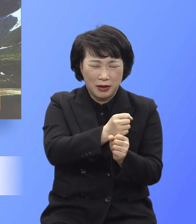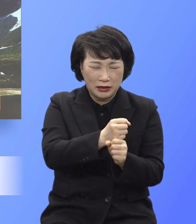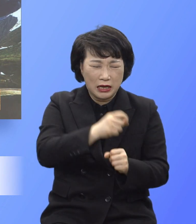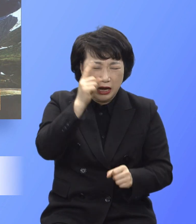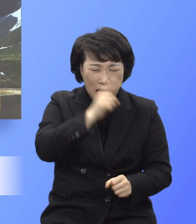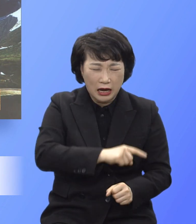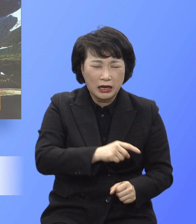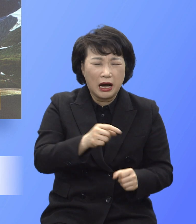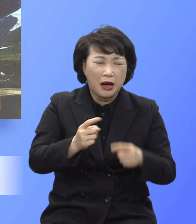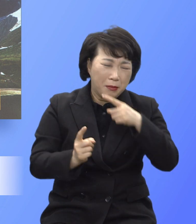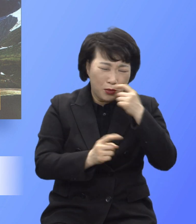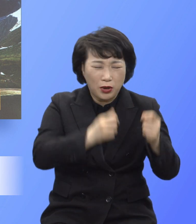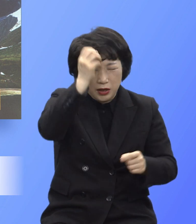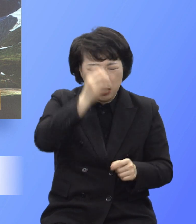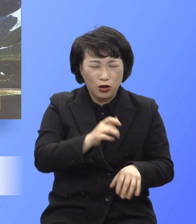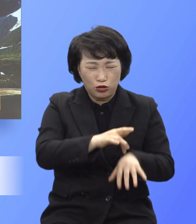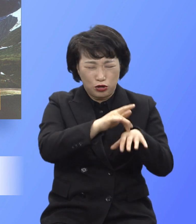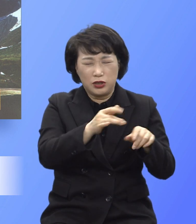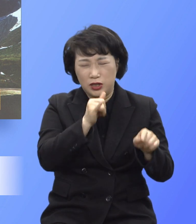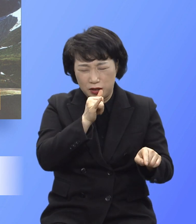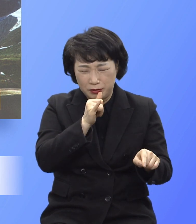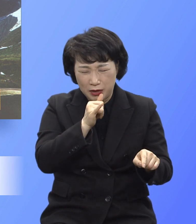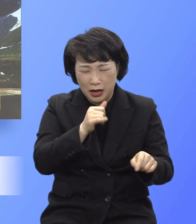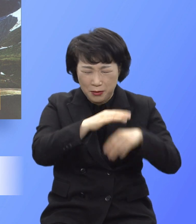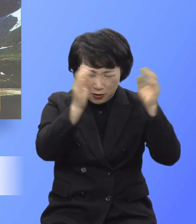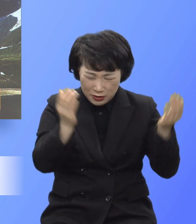만드는 악한 미혹의 영악 귀신아